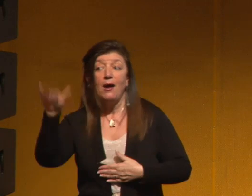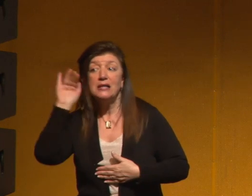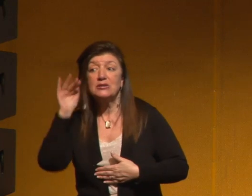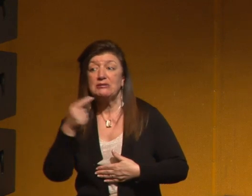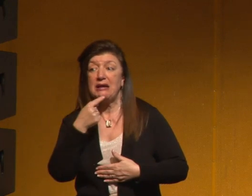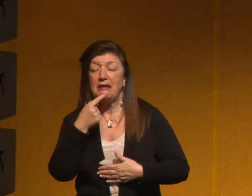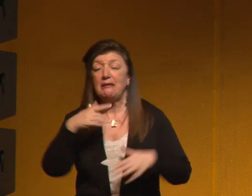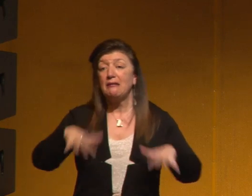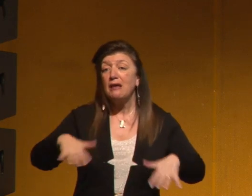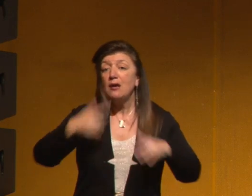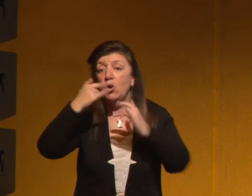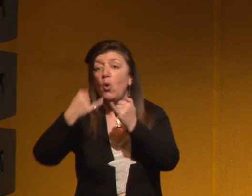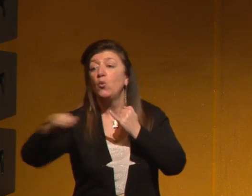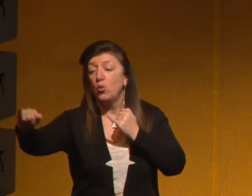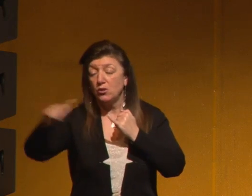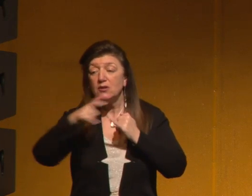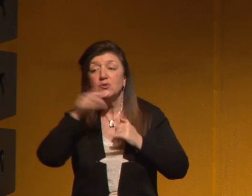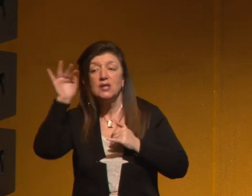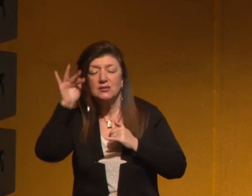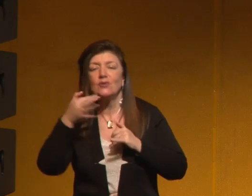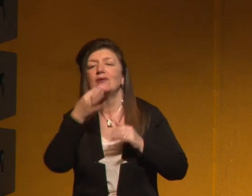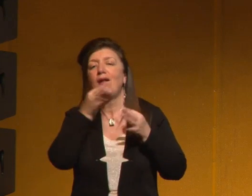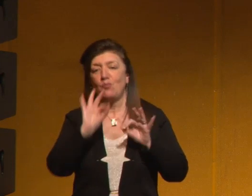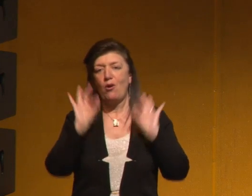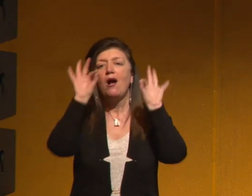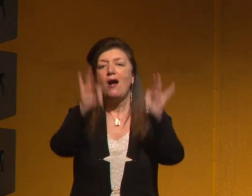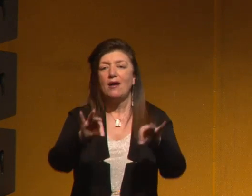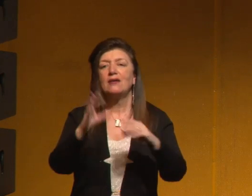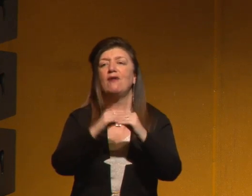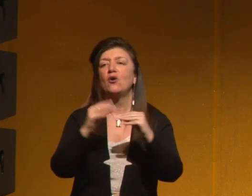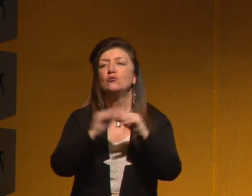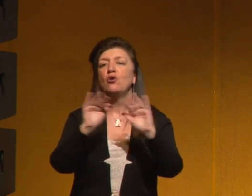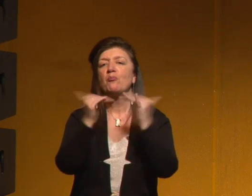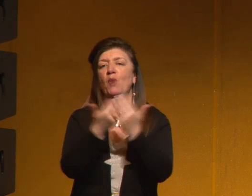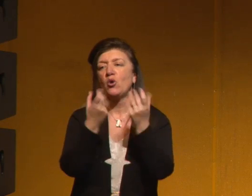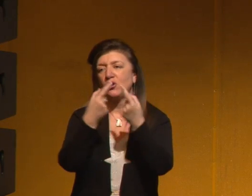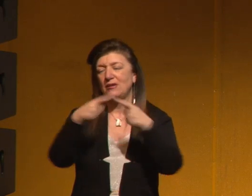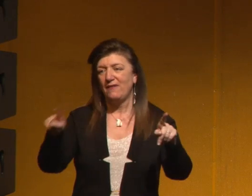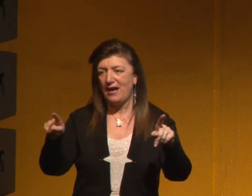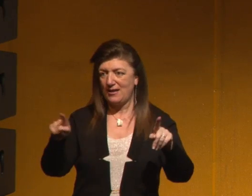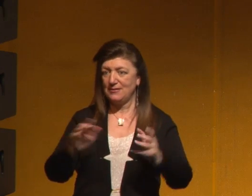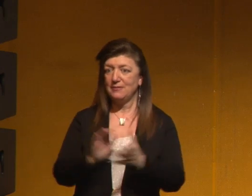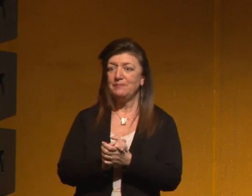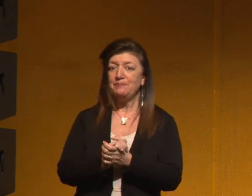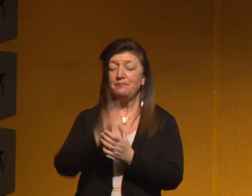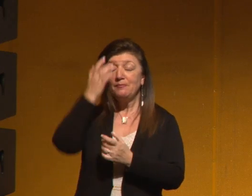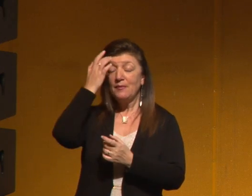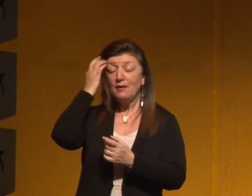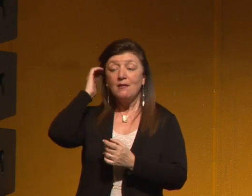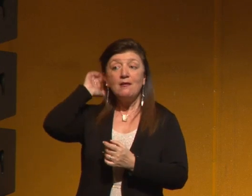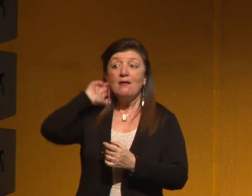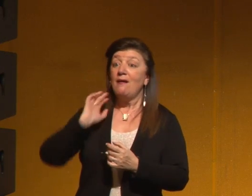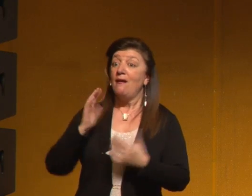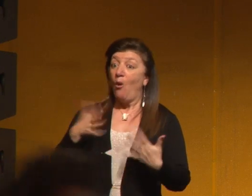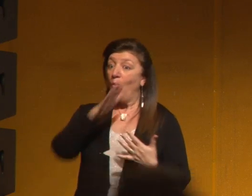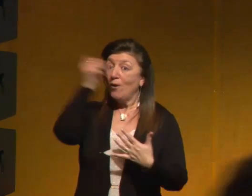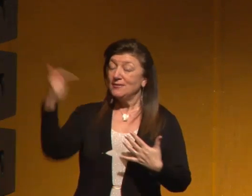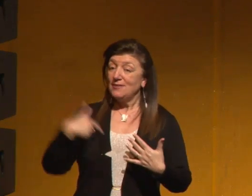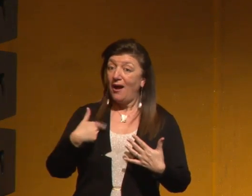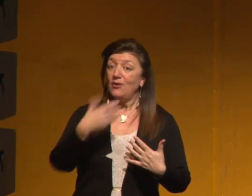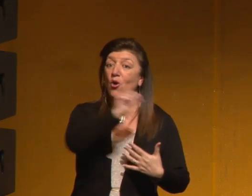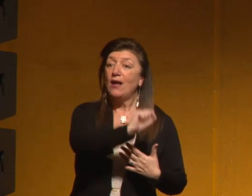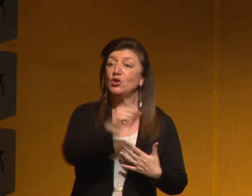così costruiremo davvero un mondo differente di antonio gramsci quest'anno ricorre l'ottantesimo anno